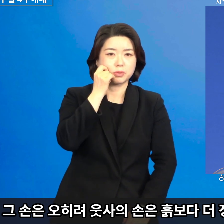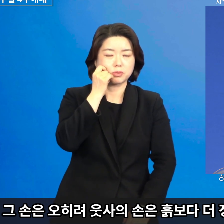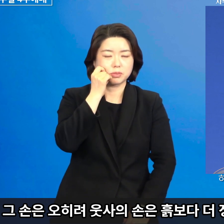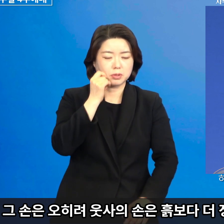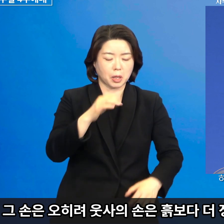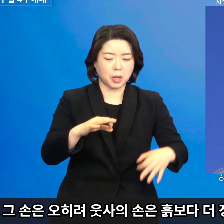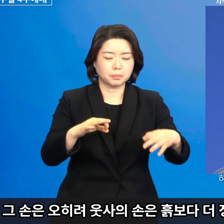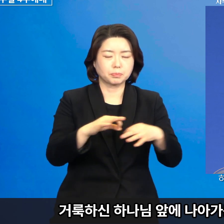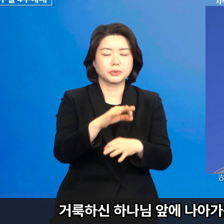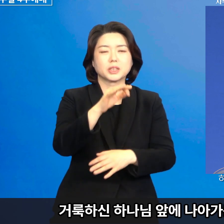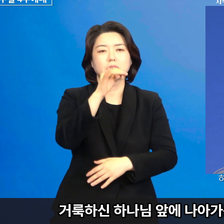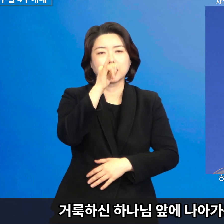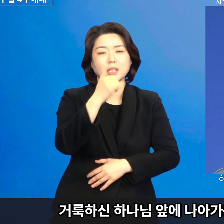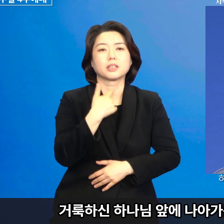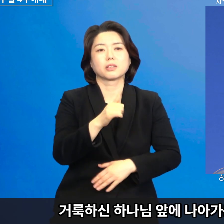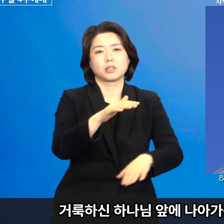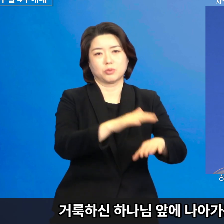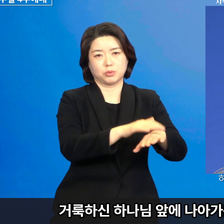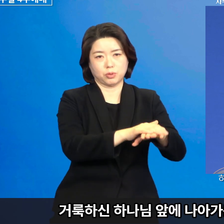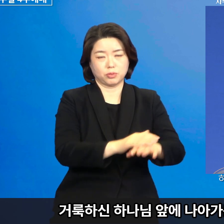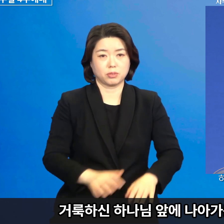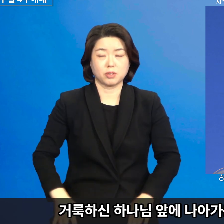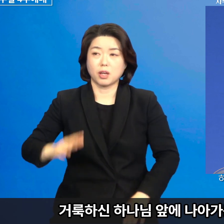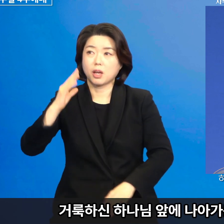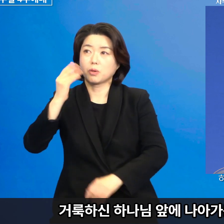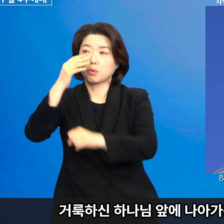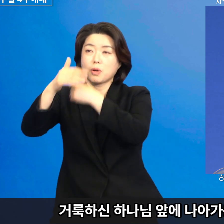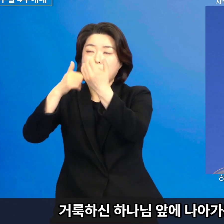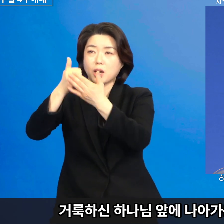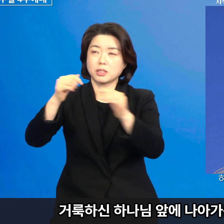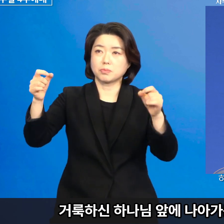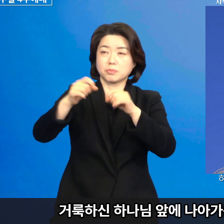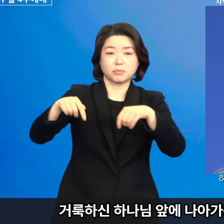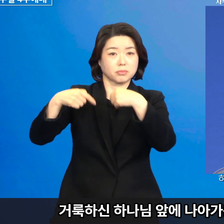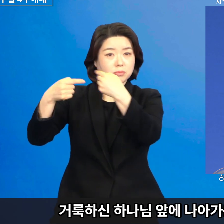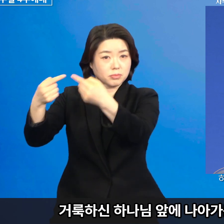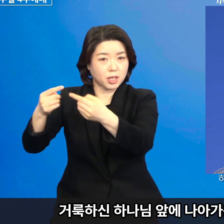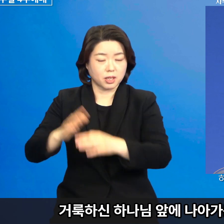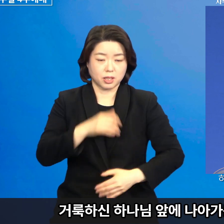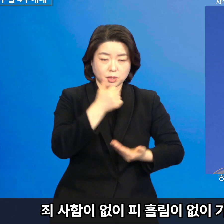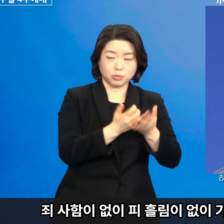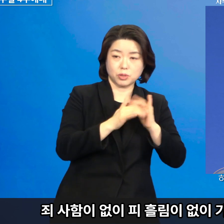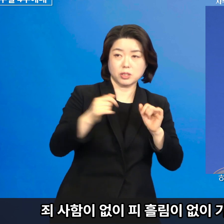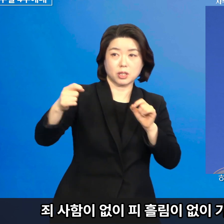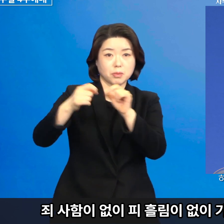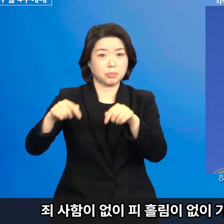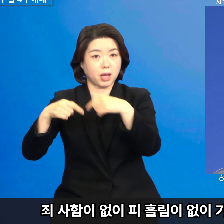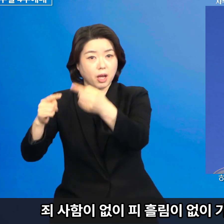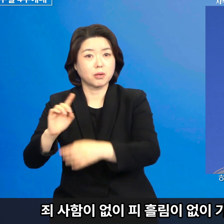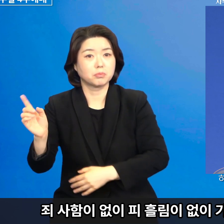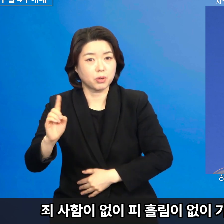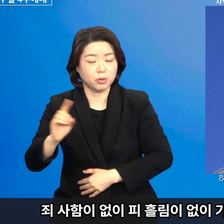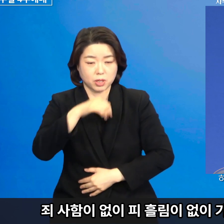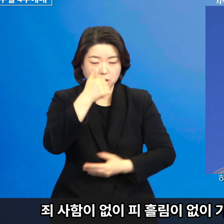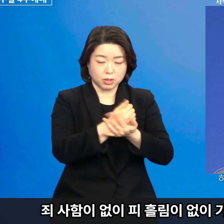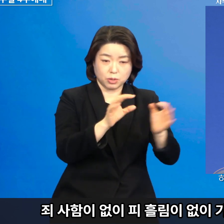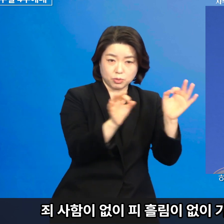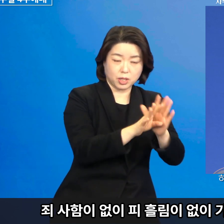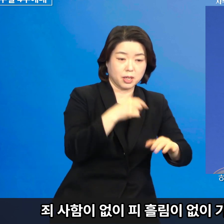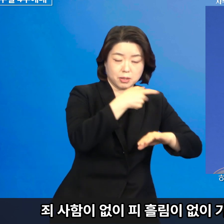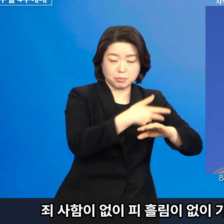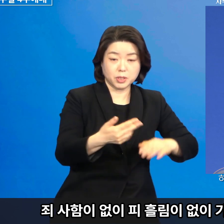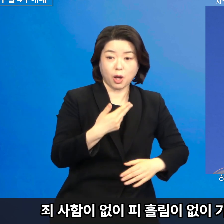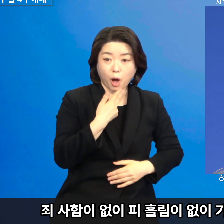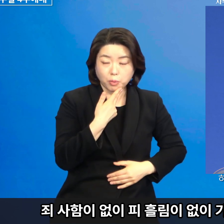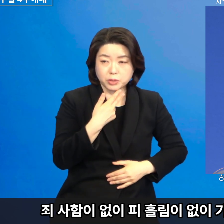부정했던 손이었어요. 거룩하신 하나님 앞에 나아가는데 죄인인 자가 가게 되면, 죄 사함이 없이 피 흘림이 없이 가게